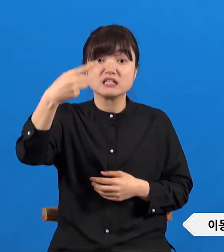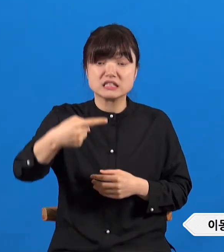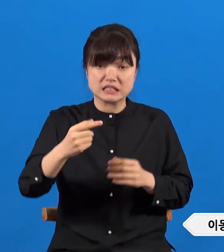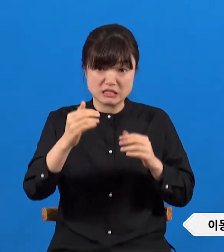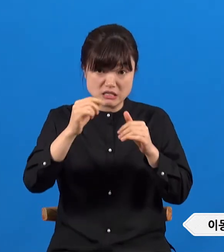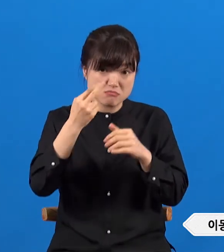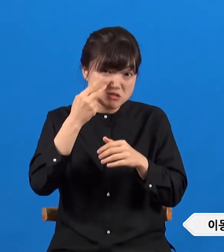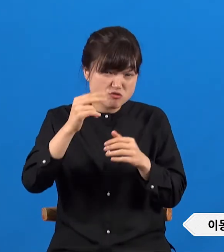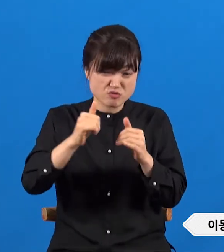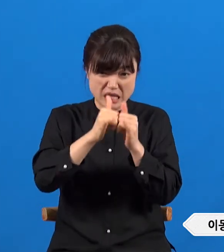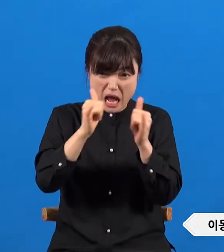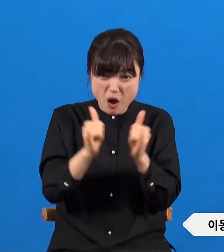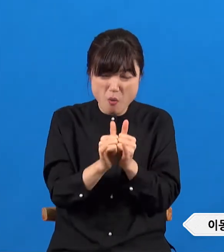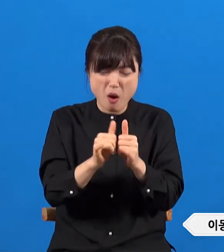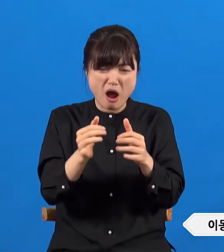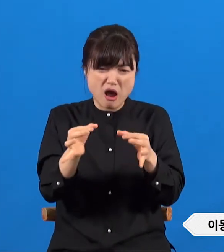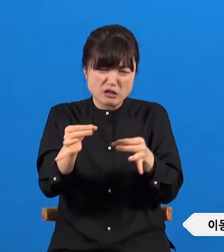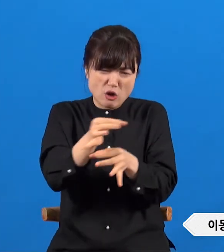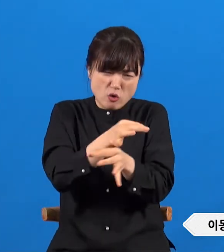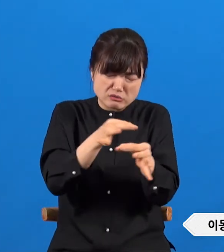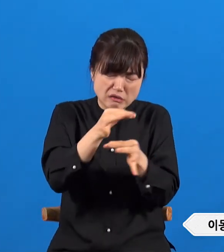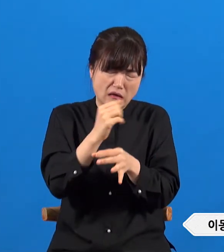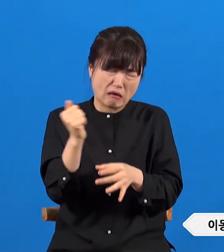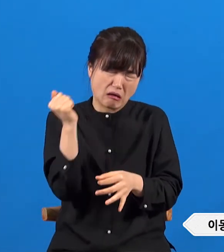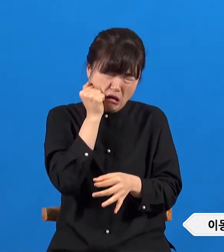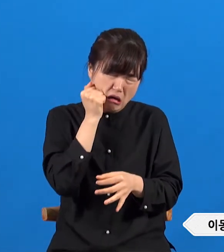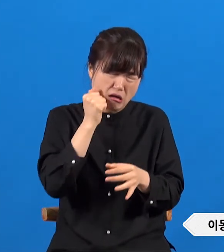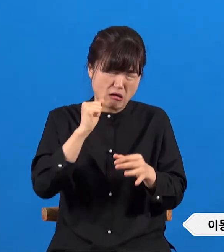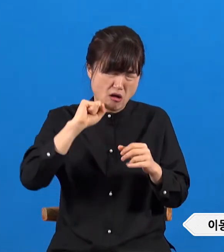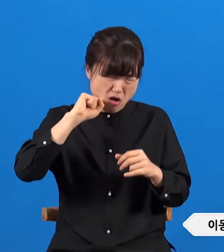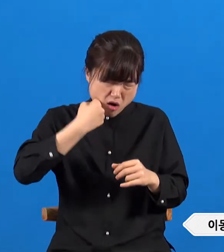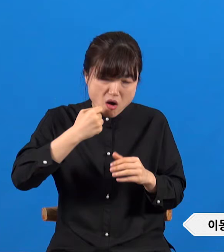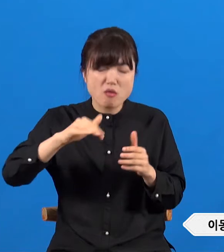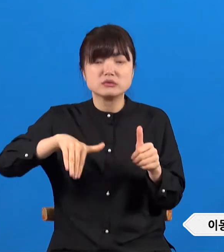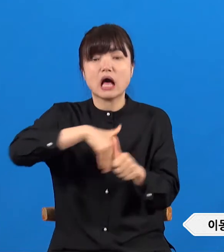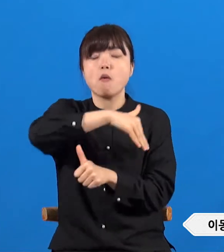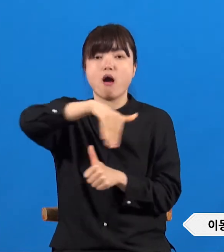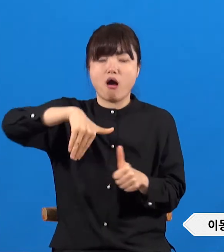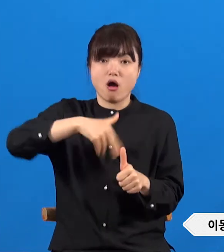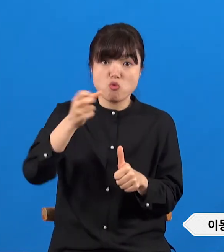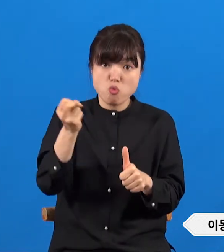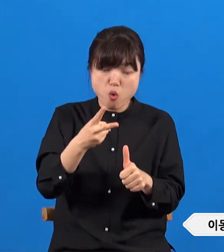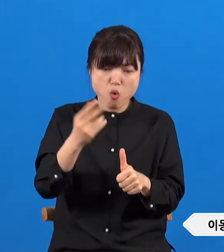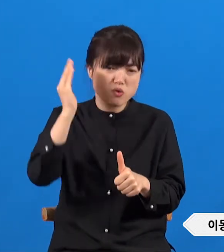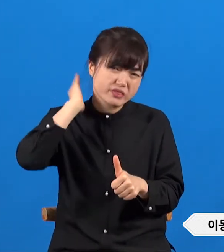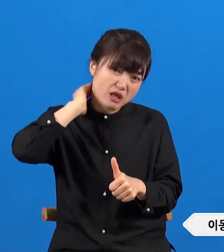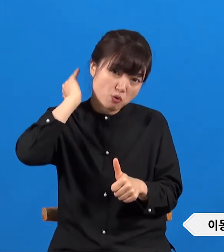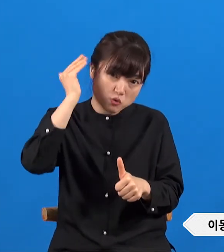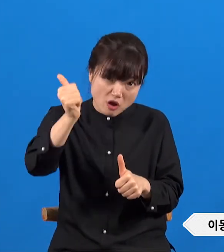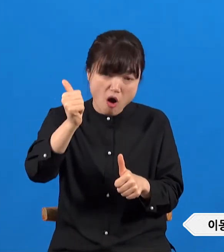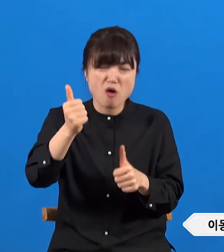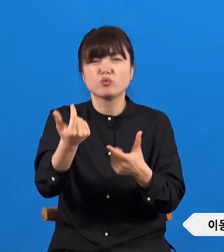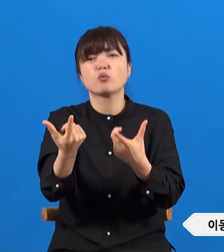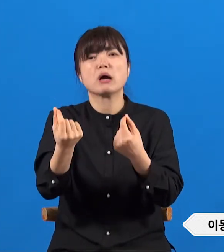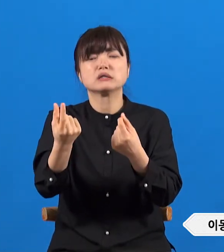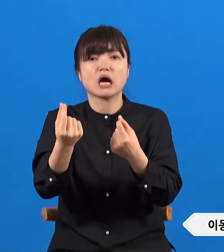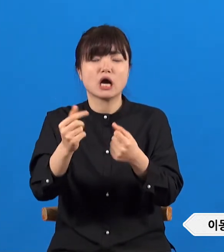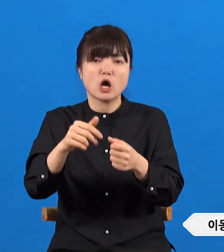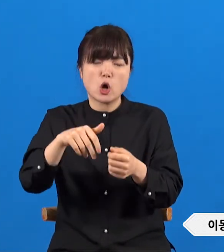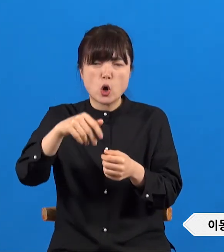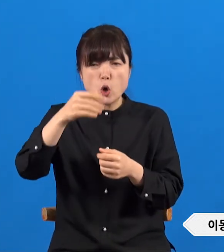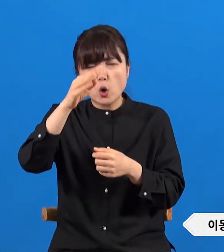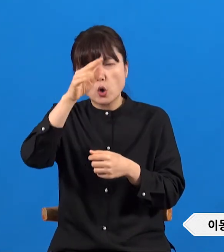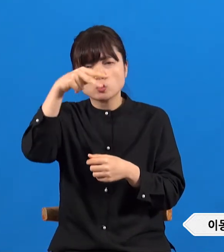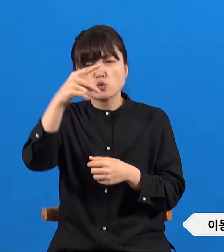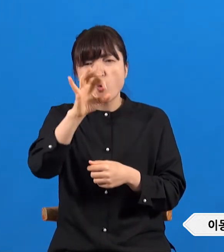그때 미국 사회는 소위 경제 대공황에 직면해 있었고 또 대통령이 된 그 자신은